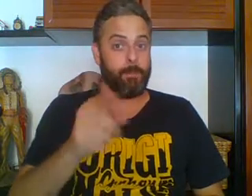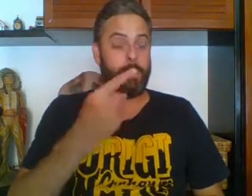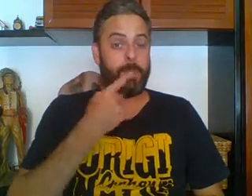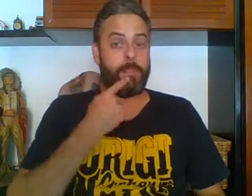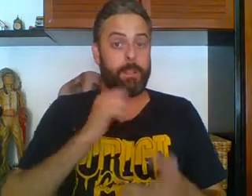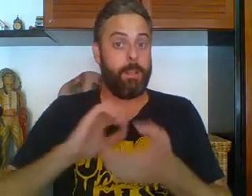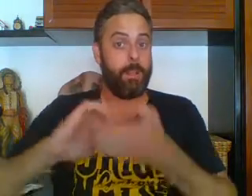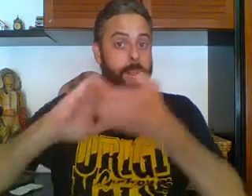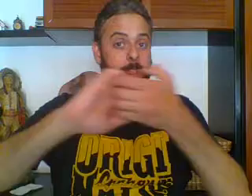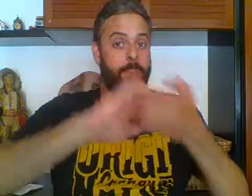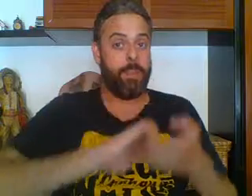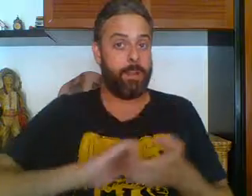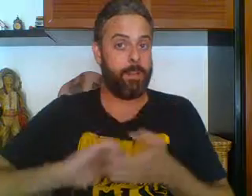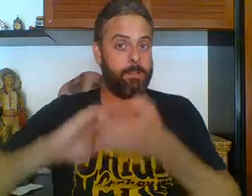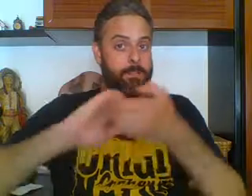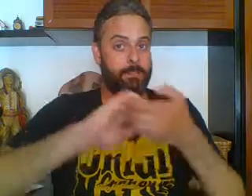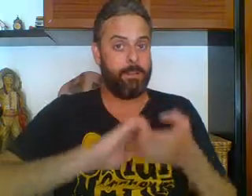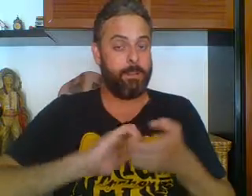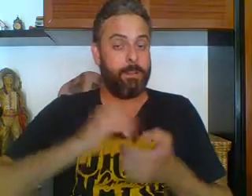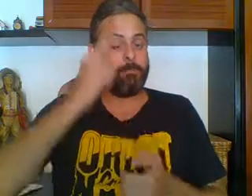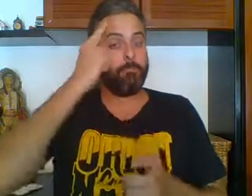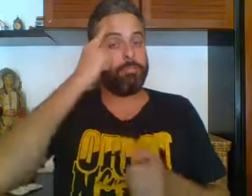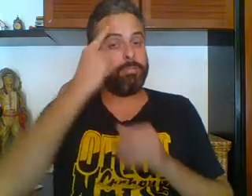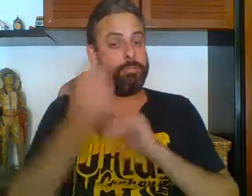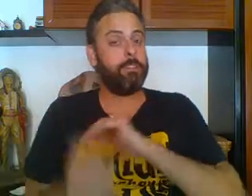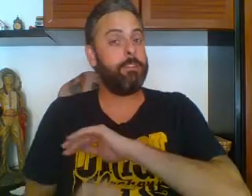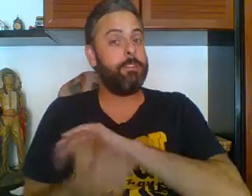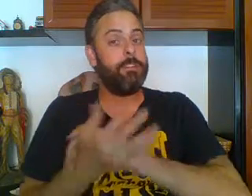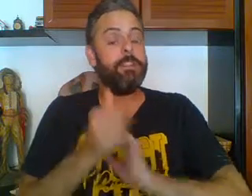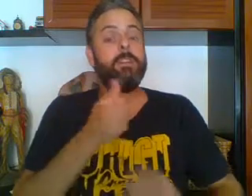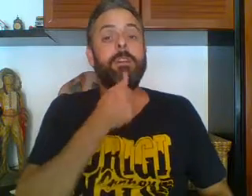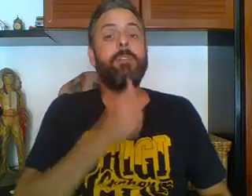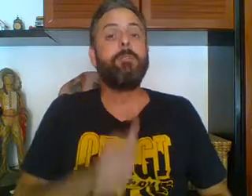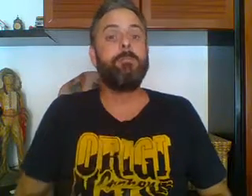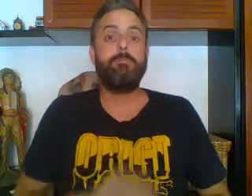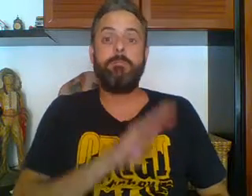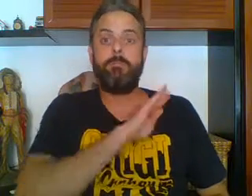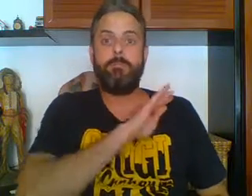Es algo. Vamos a entrar a Fabio ahí en la cola del grupo.